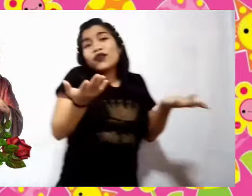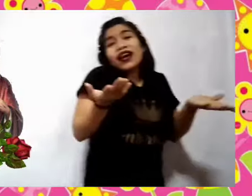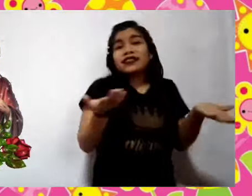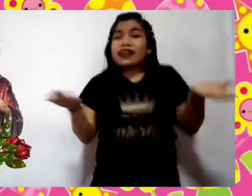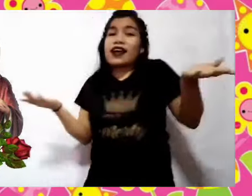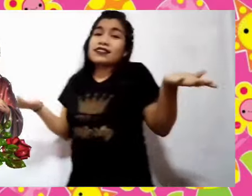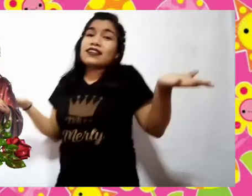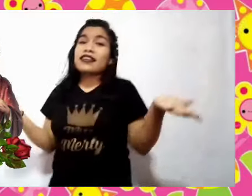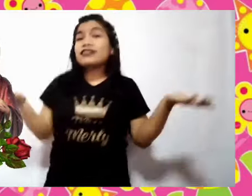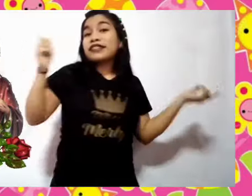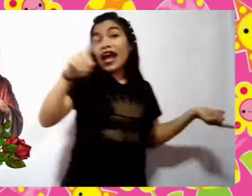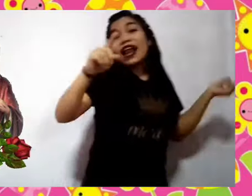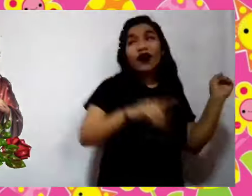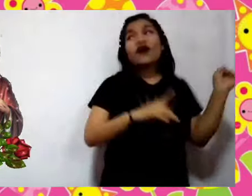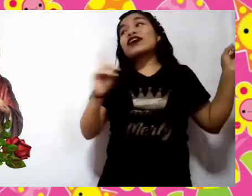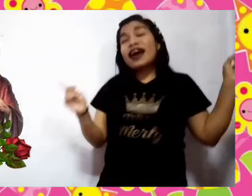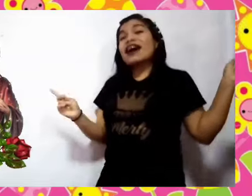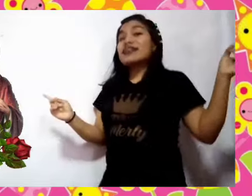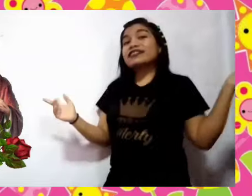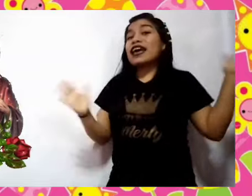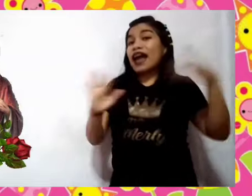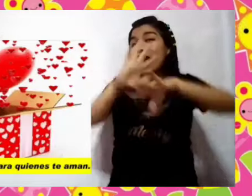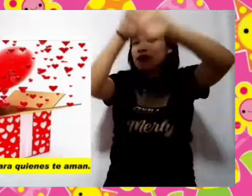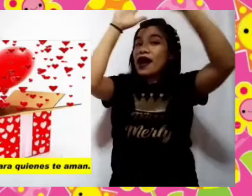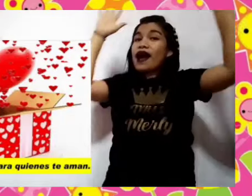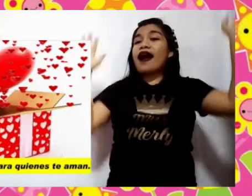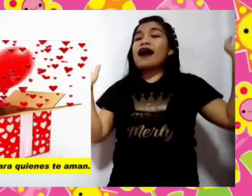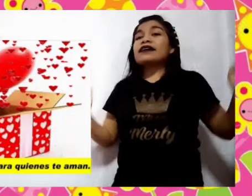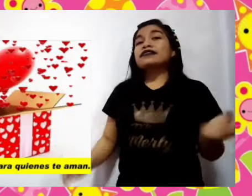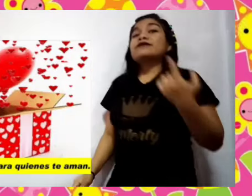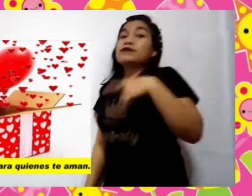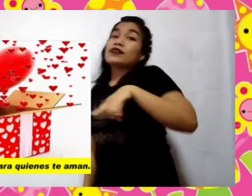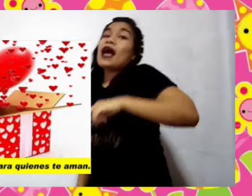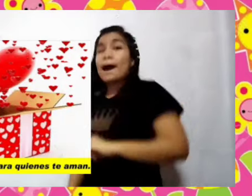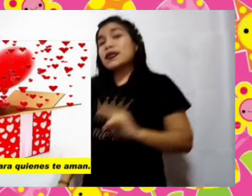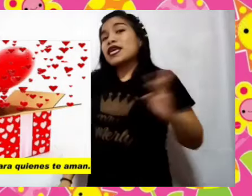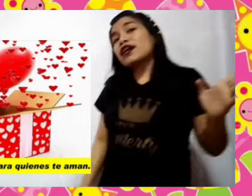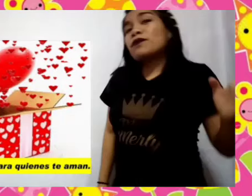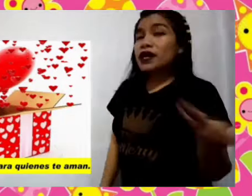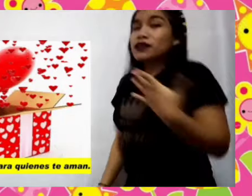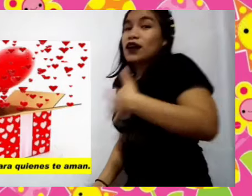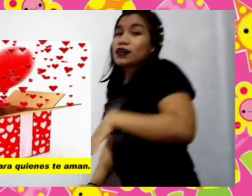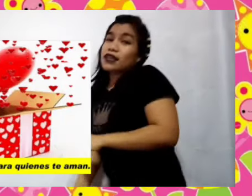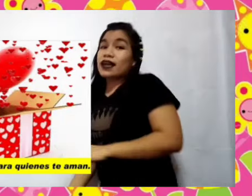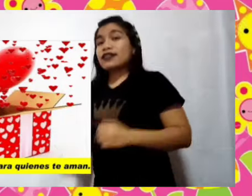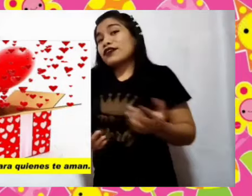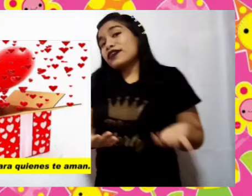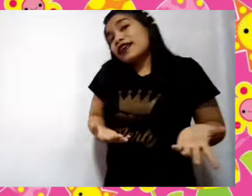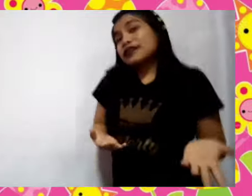perdona, serás un regalo para quienes te aman. Amigo, tú nos enseñas